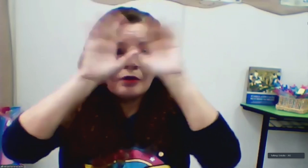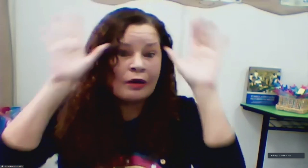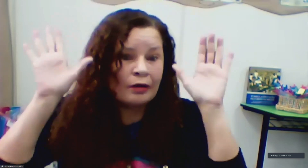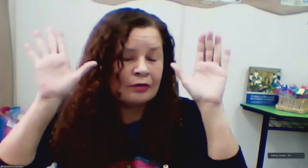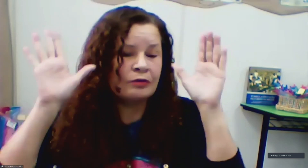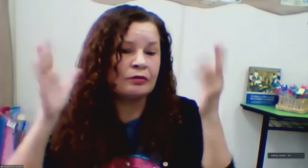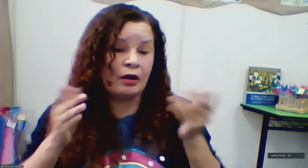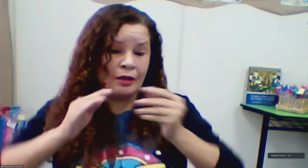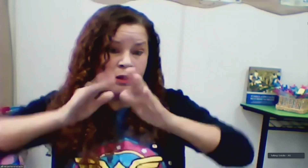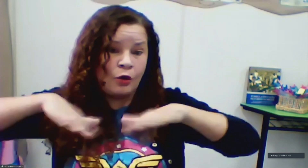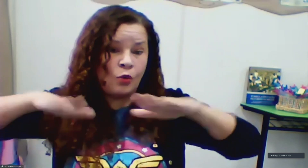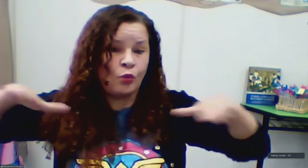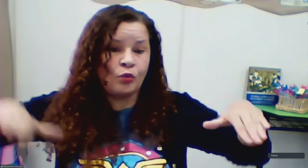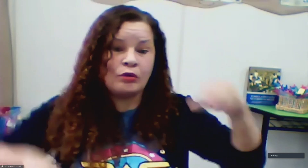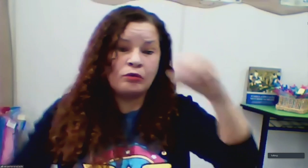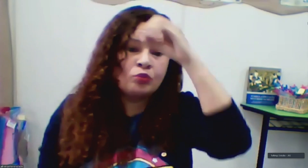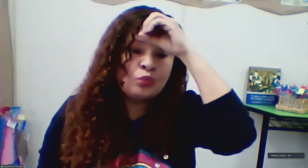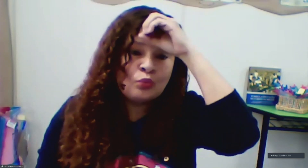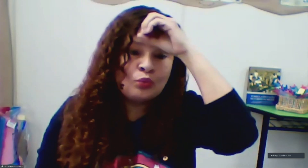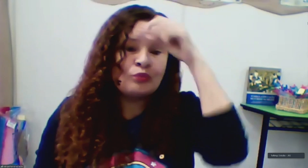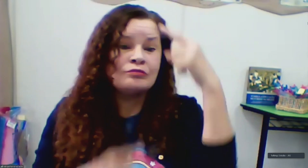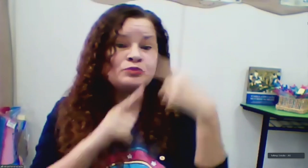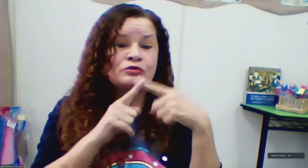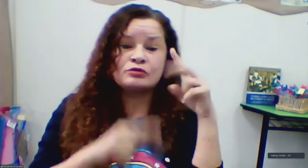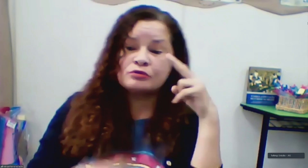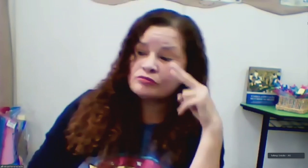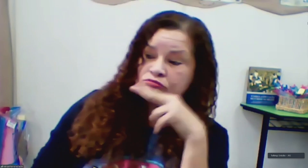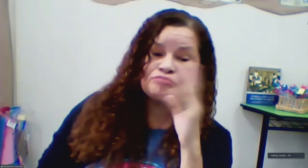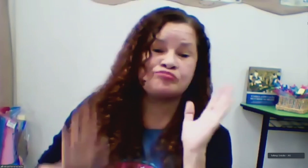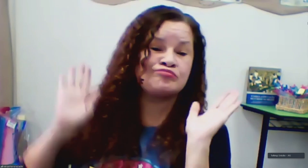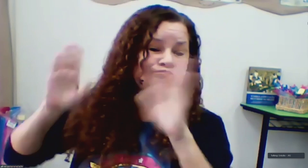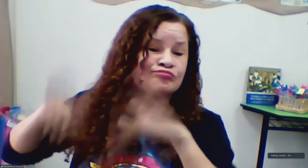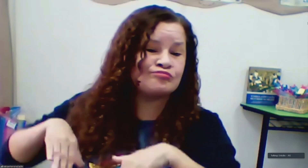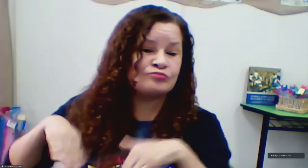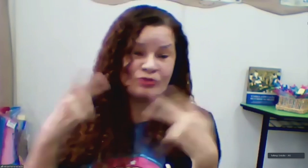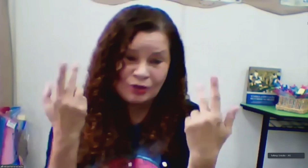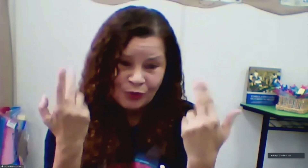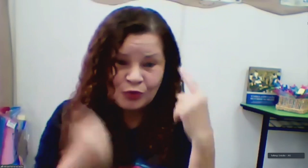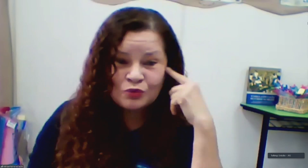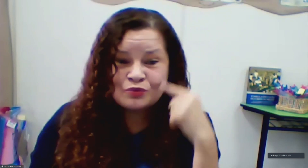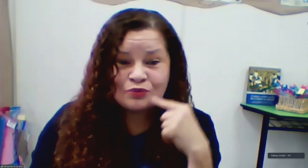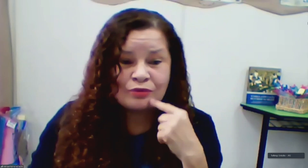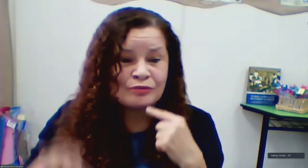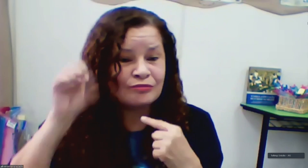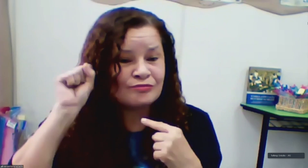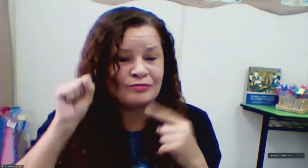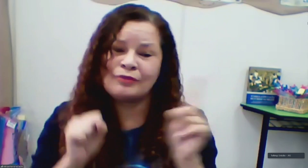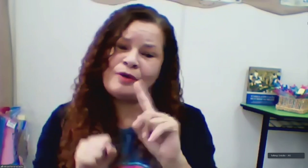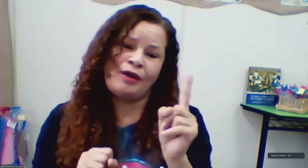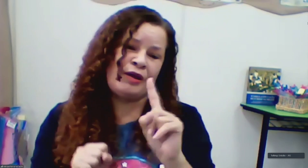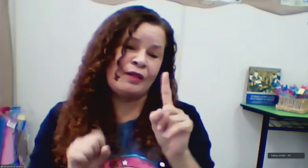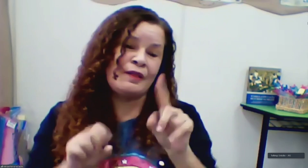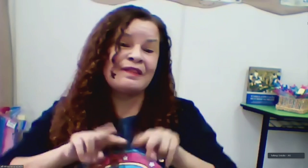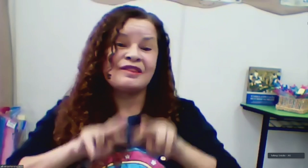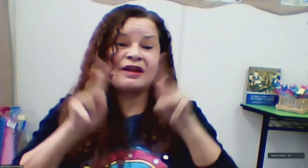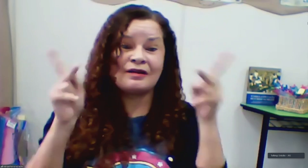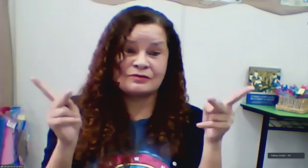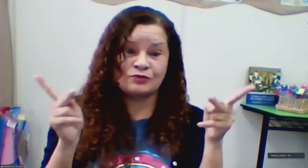estar divulgando, entendeu? Isso tem que ficar claro com os alunos, porque às vezes os alunos não conhecem nada e falam, deixa para